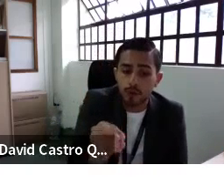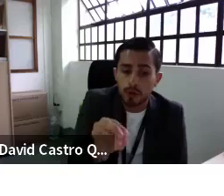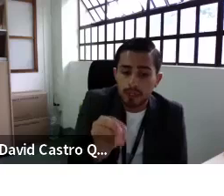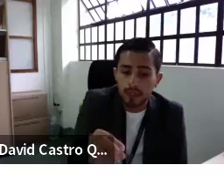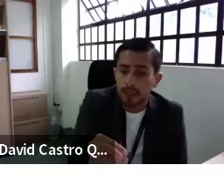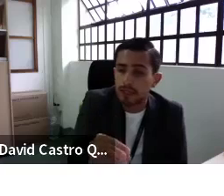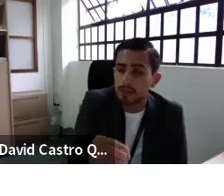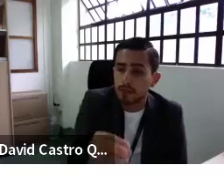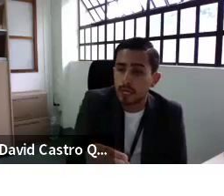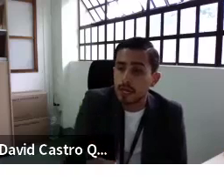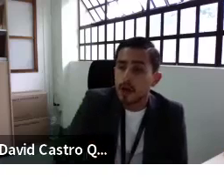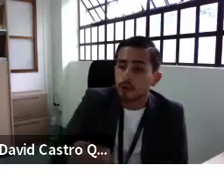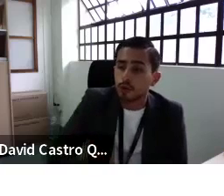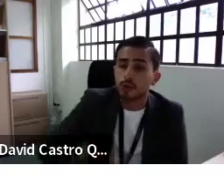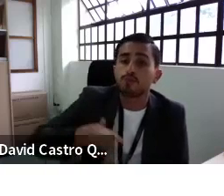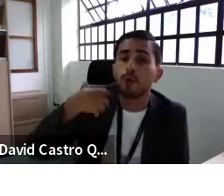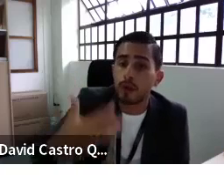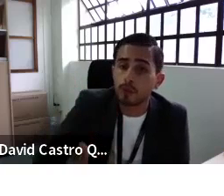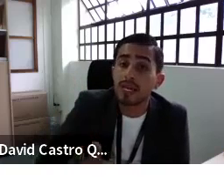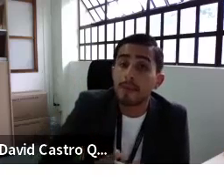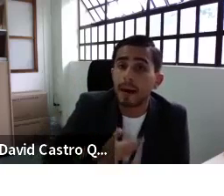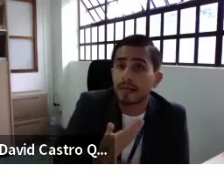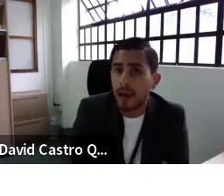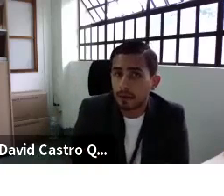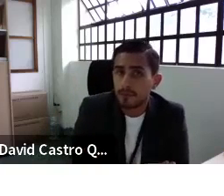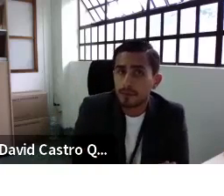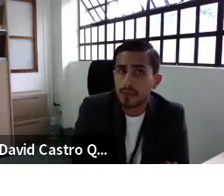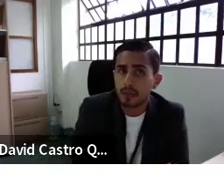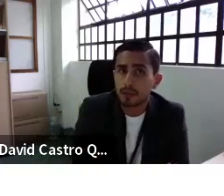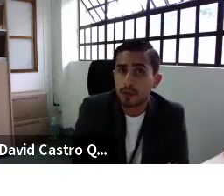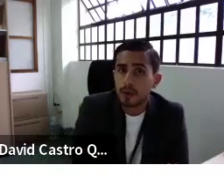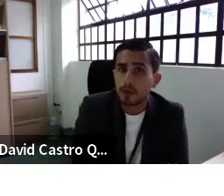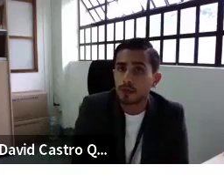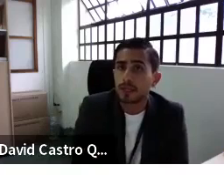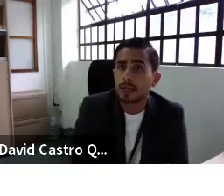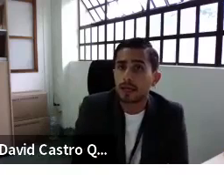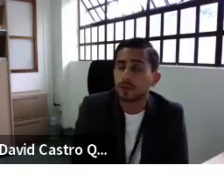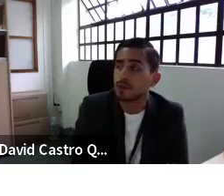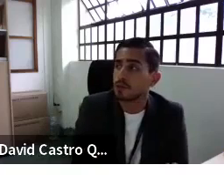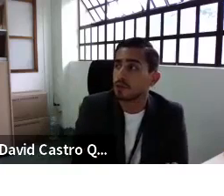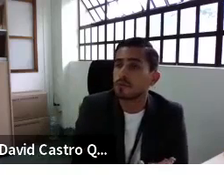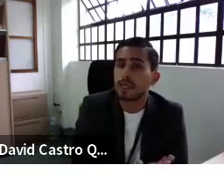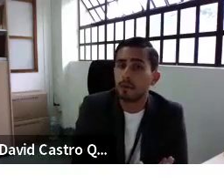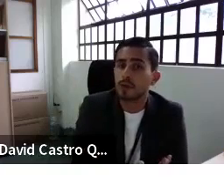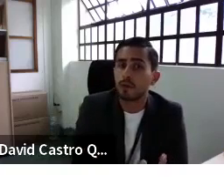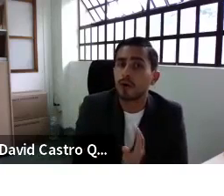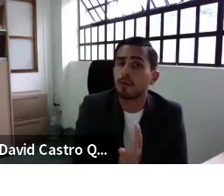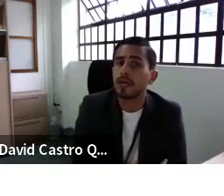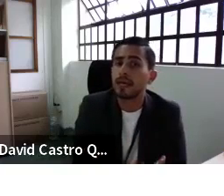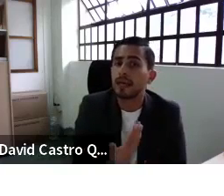problemas que tienen estas personas nosotros podemos impactar ¿cierto? no se trata de que entonces nosotros vayamos a una comunidad y que